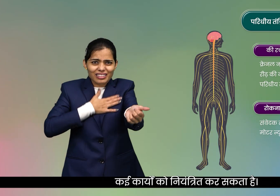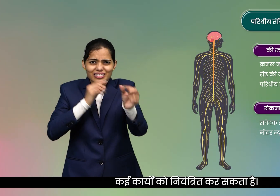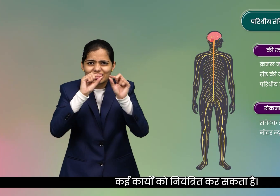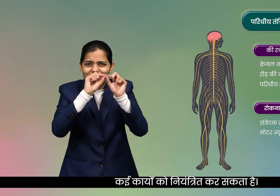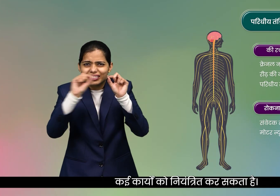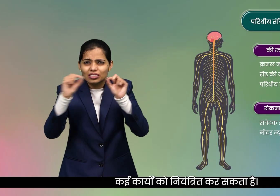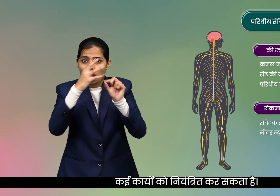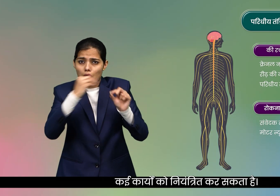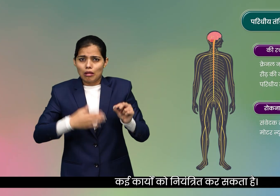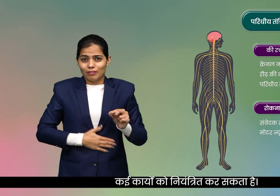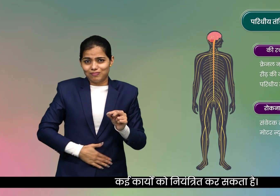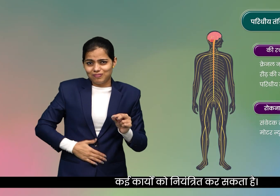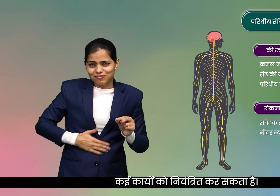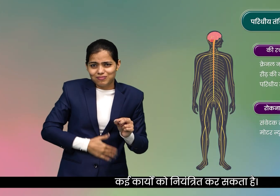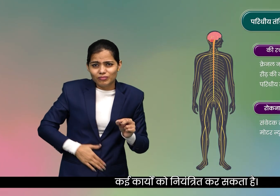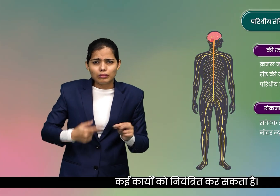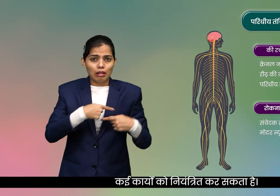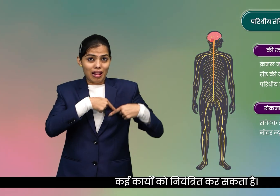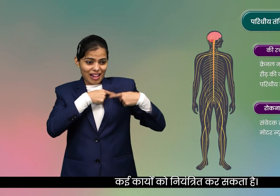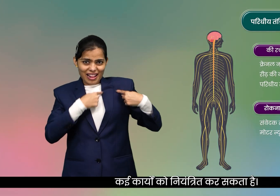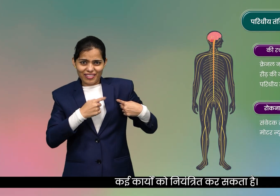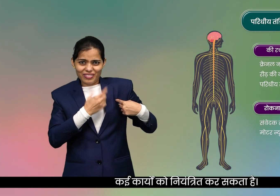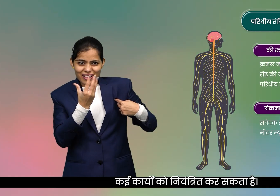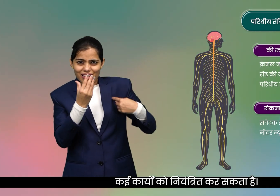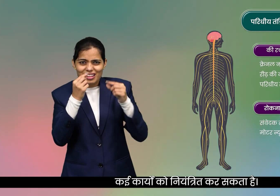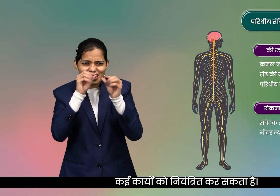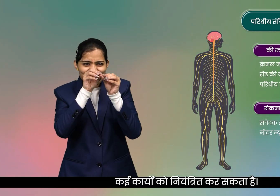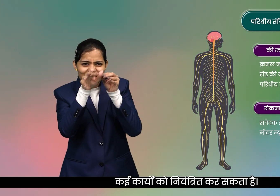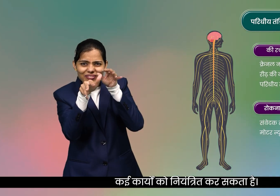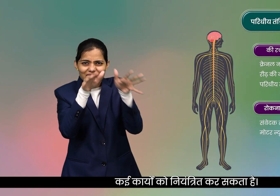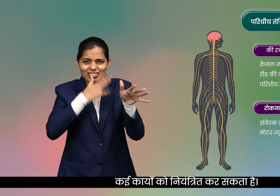कई कार्यों को नियंत्रित कर सकता है।